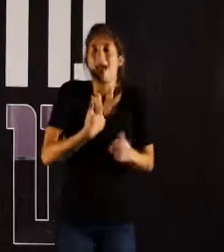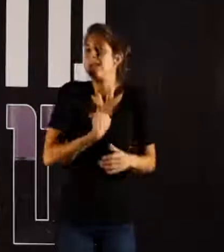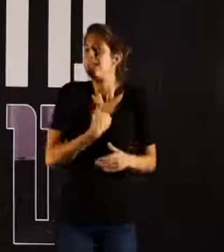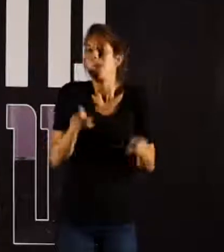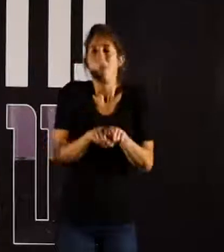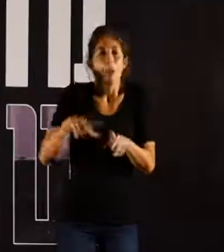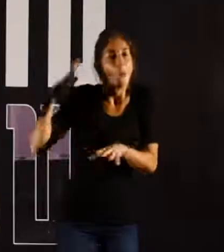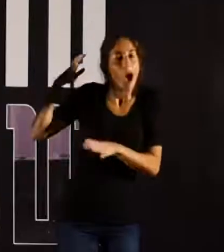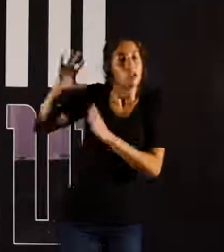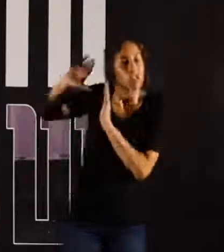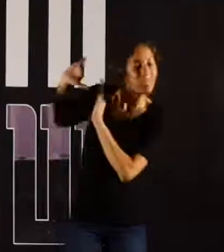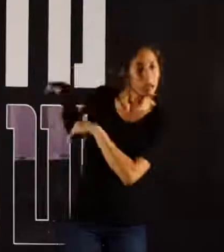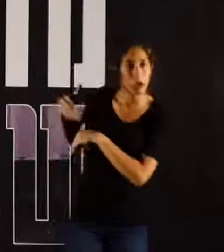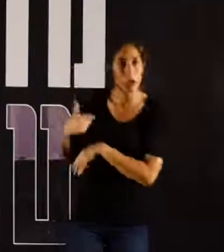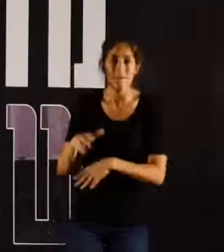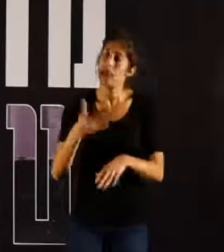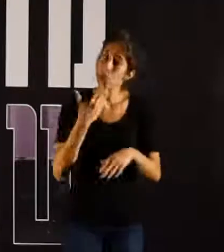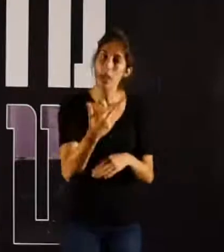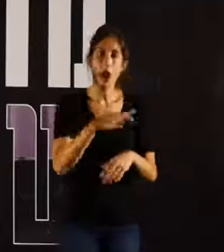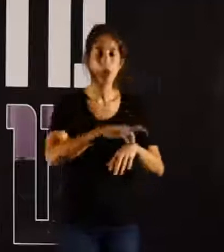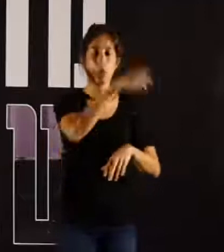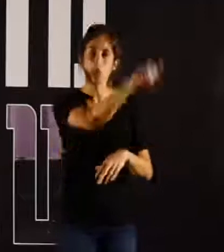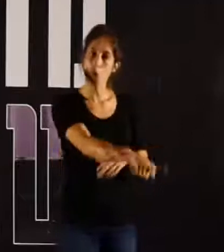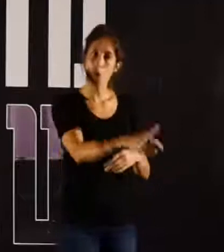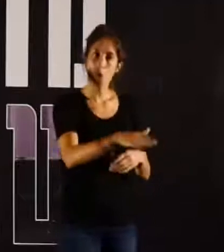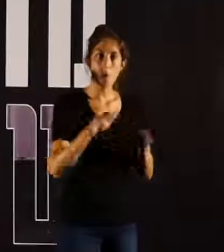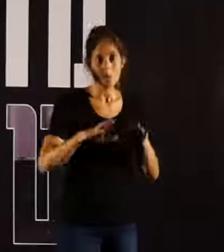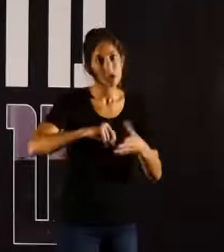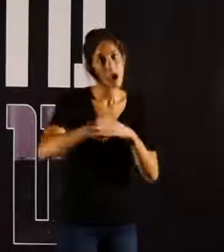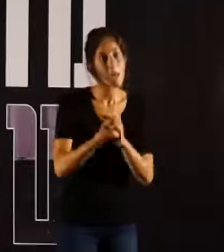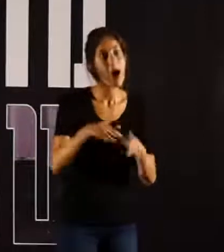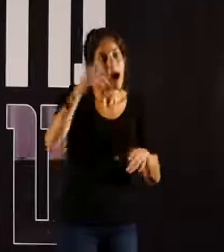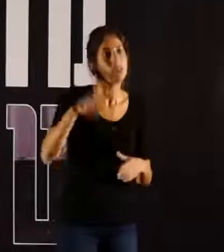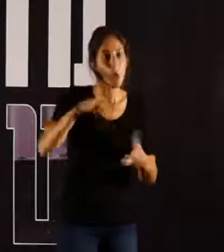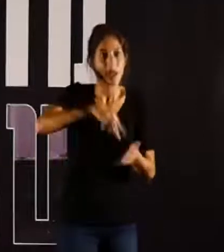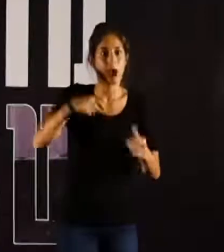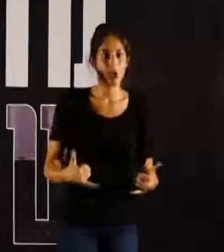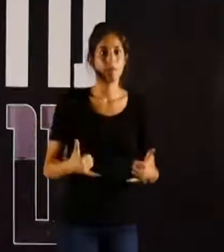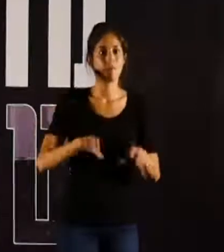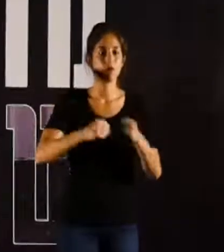ותודה לדוקטור הזה בשכם, אני עומד פה היום ושובר שתיקה.